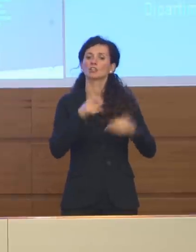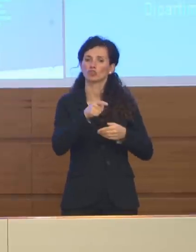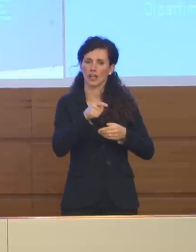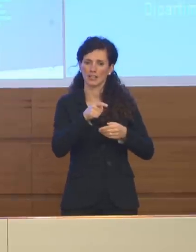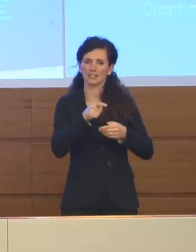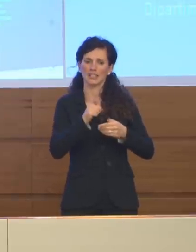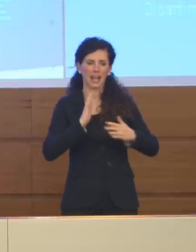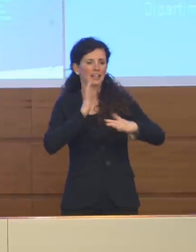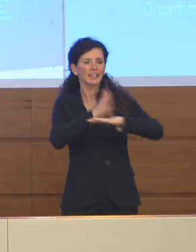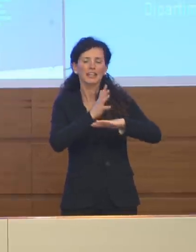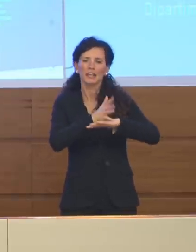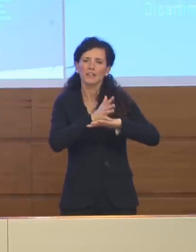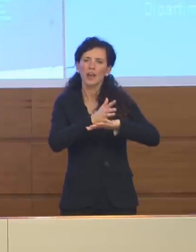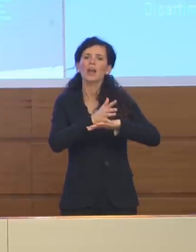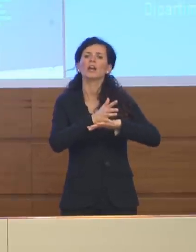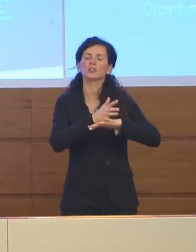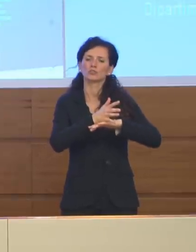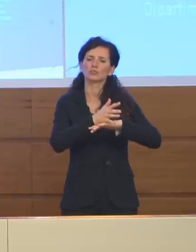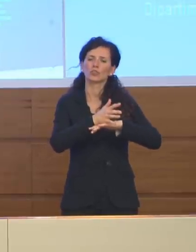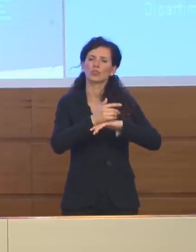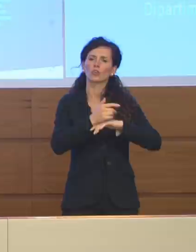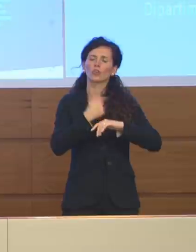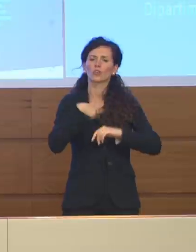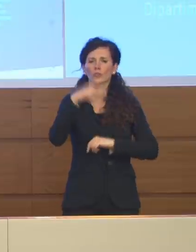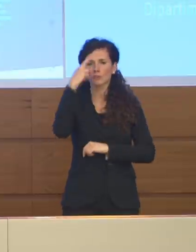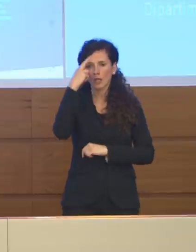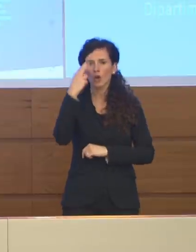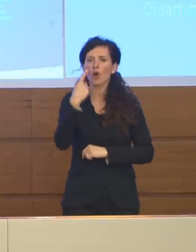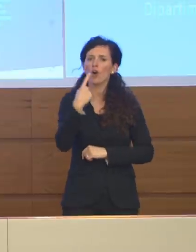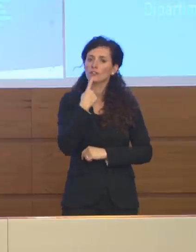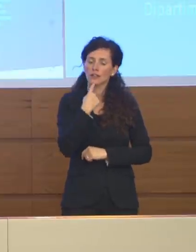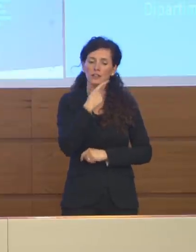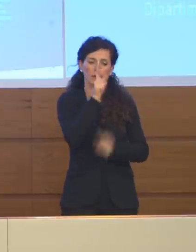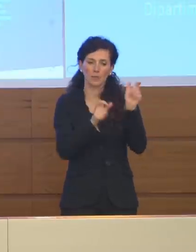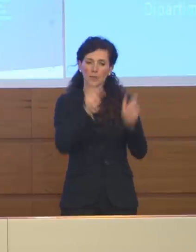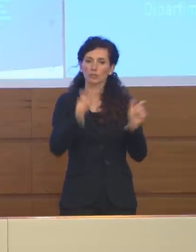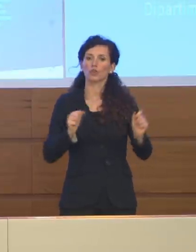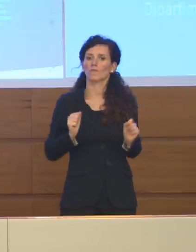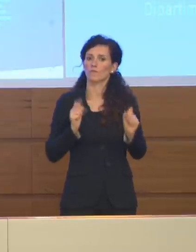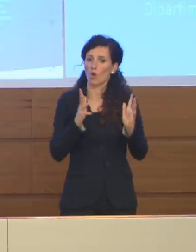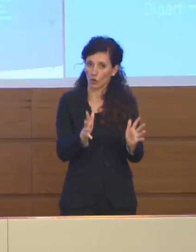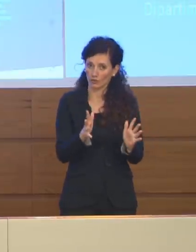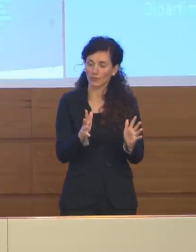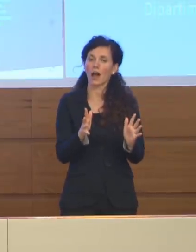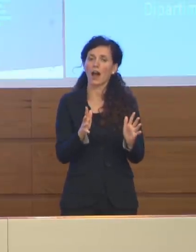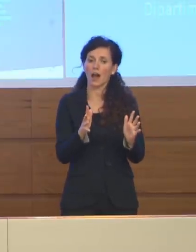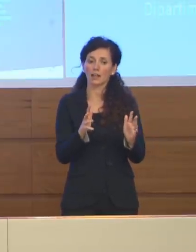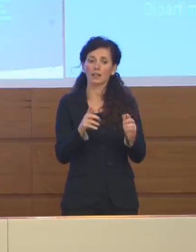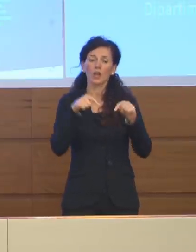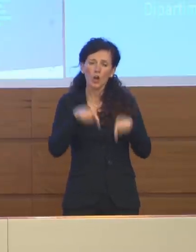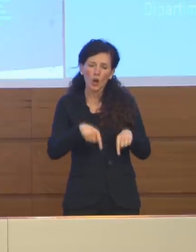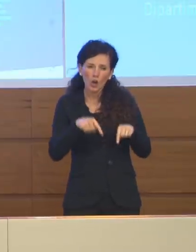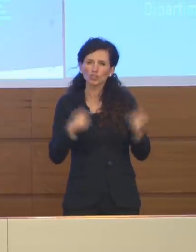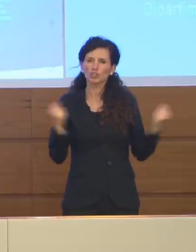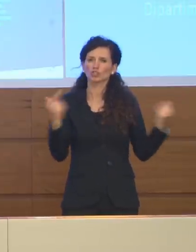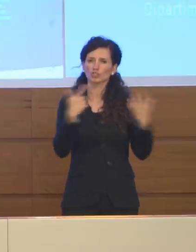tutte le forze che sono impegnate a partire dai nostri volontari sono oggi